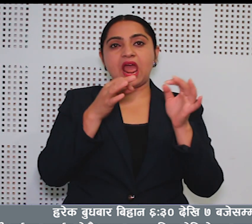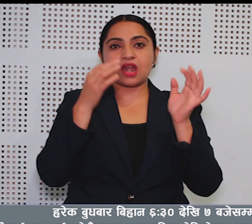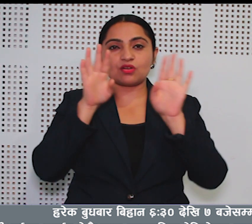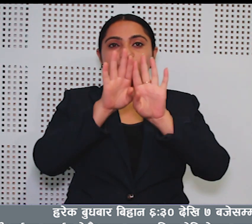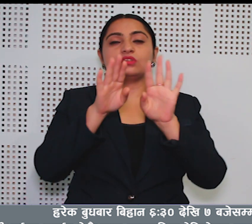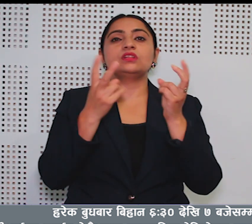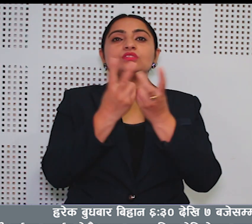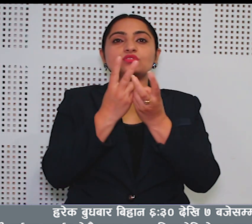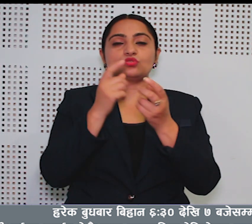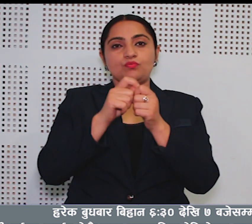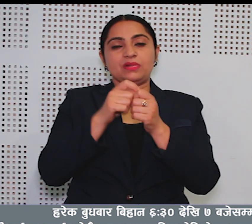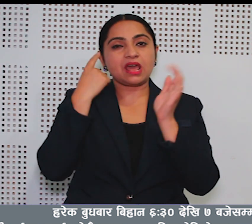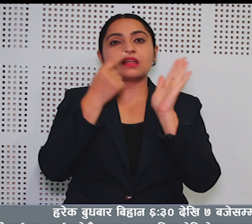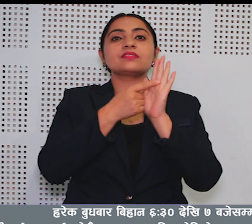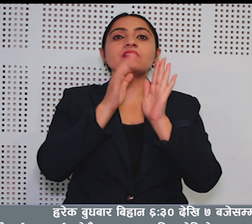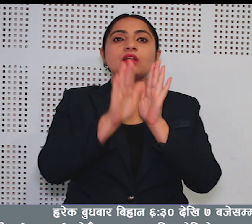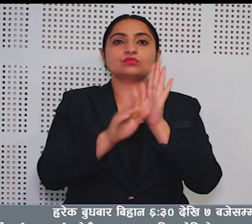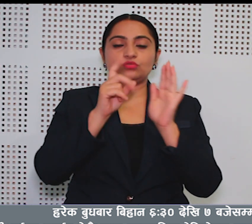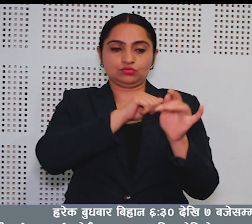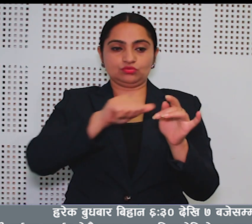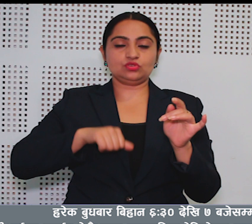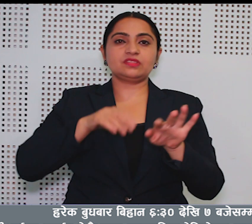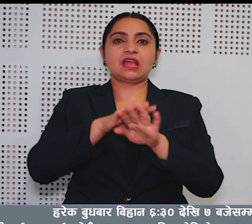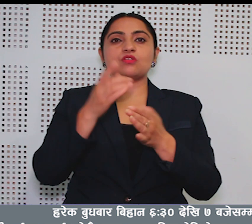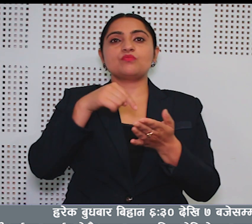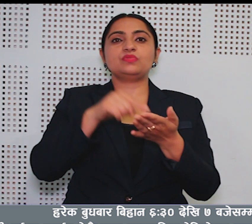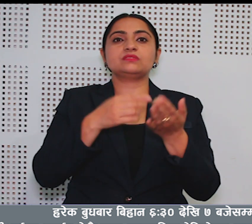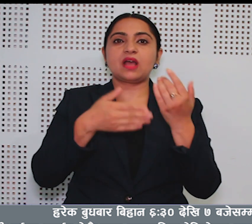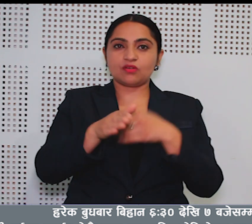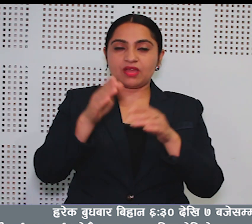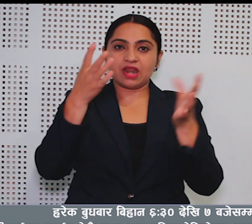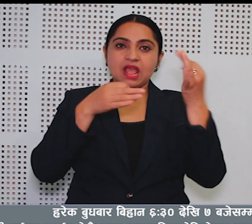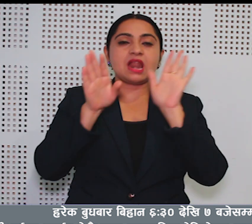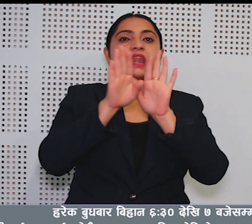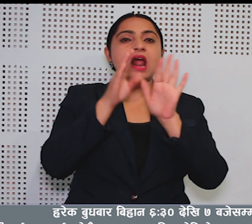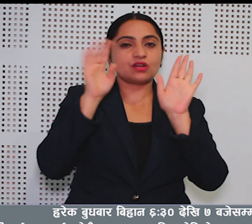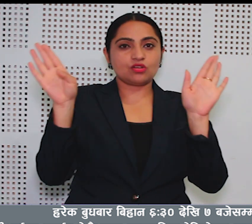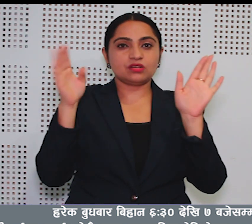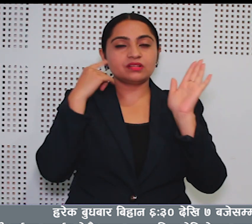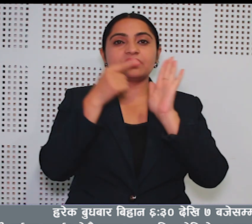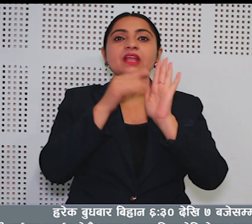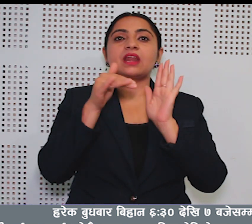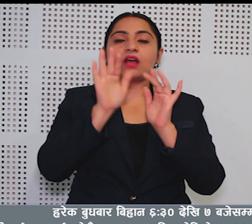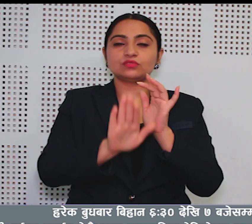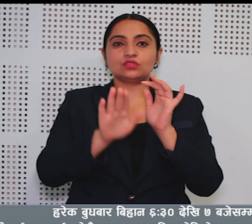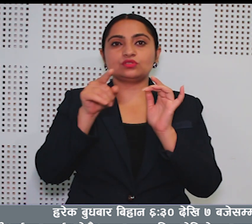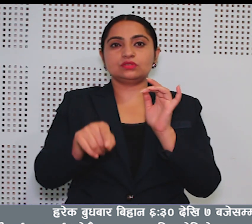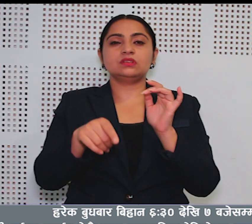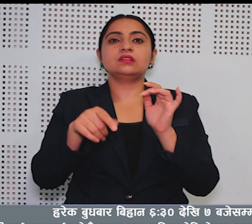भर्खर तपाईँको त्यो जनताहरूको बिचमा गएर देखाएर आउँदैछौँ। अर्को कुरा अब तपाईँको अब बाढी पीडितसँग